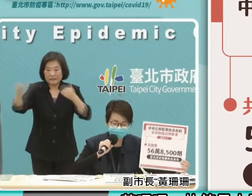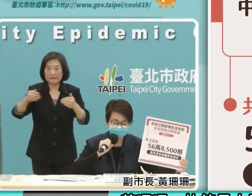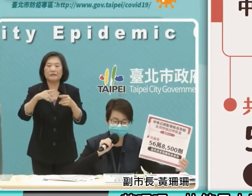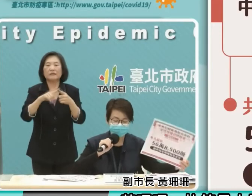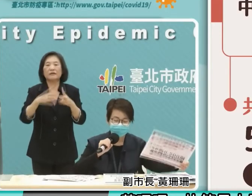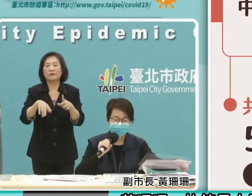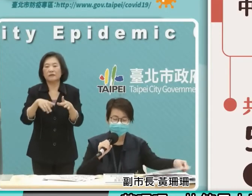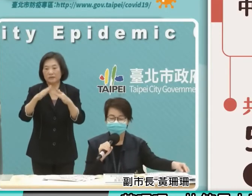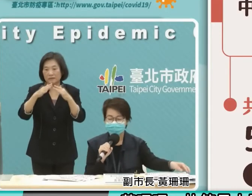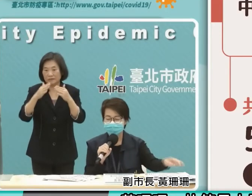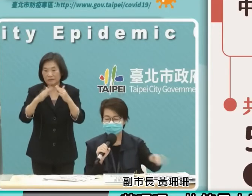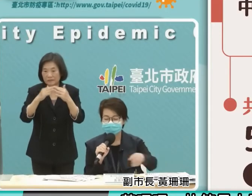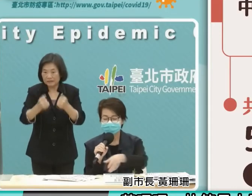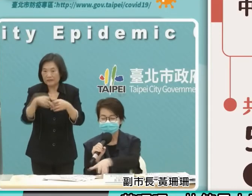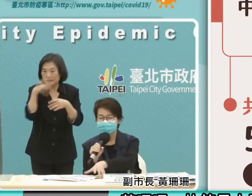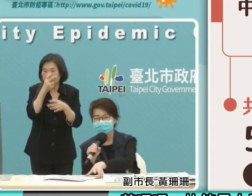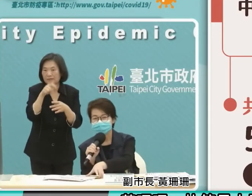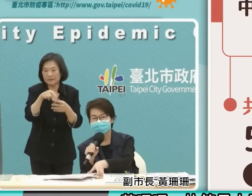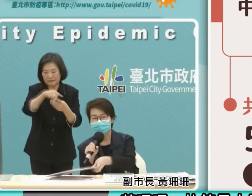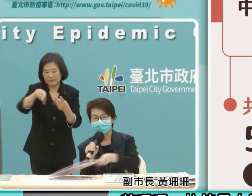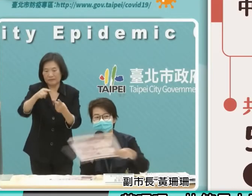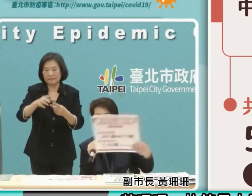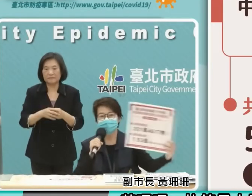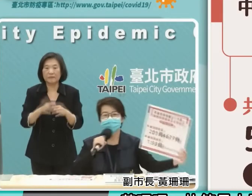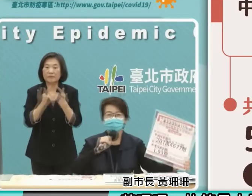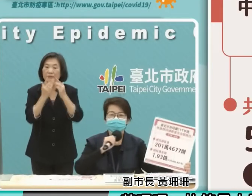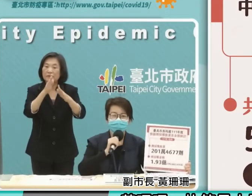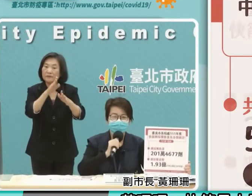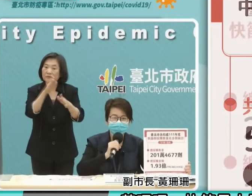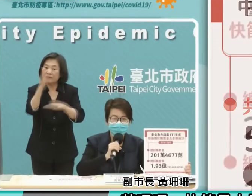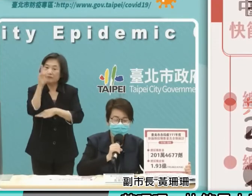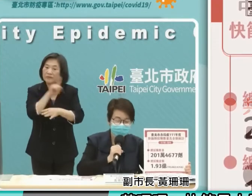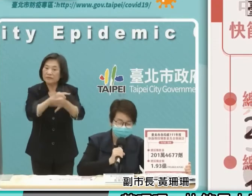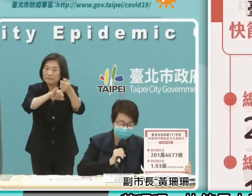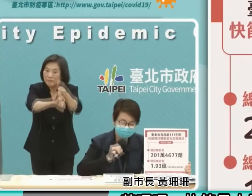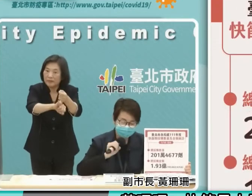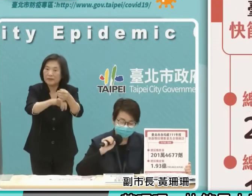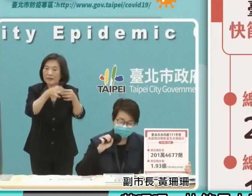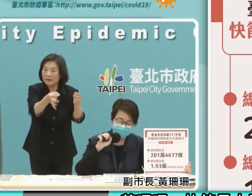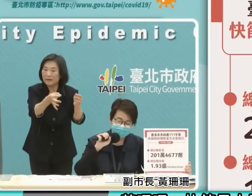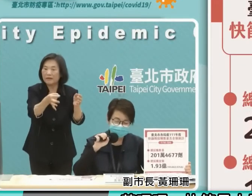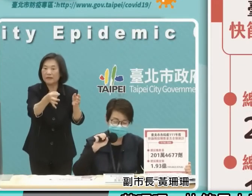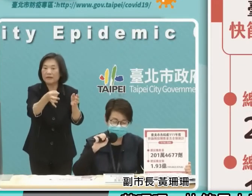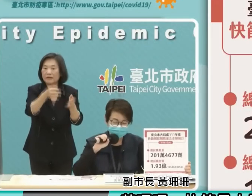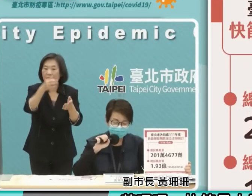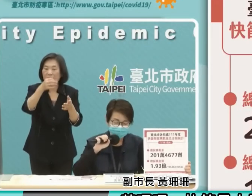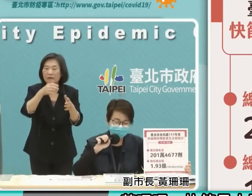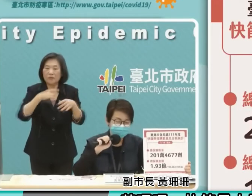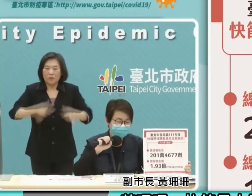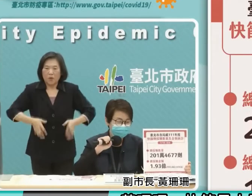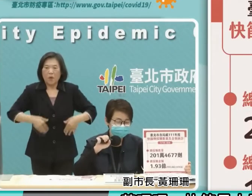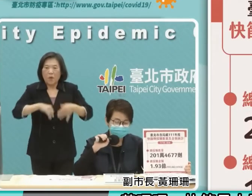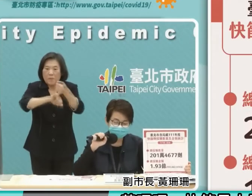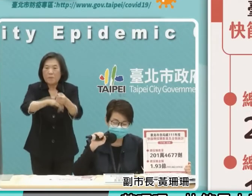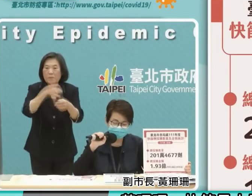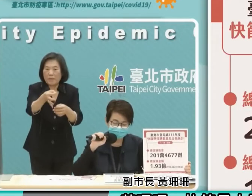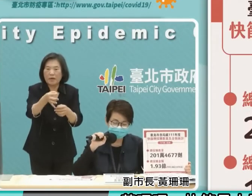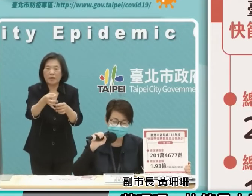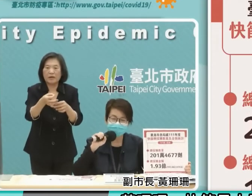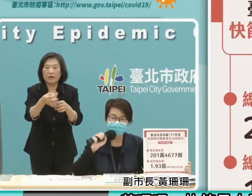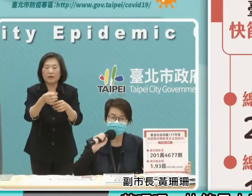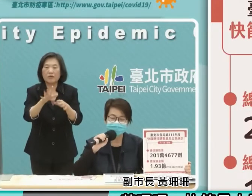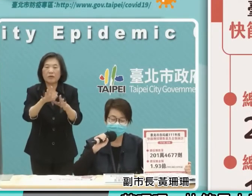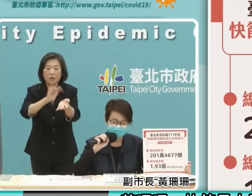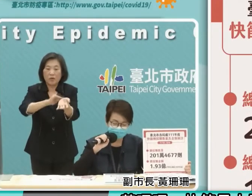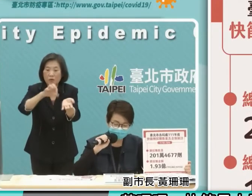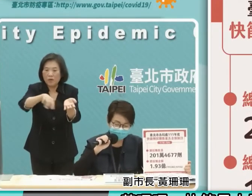隔离。那台北市政府自己采购的快筛剂，我们紧急的采购，从